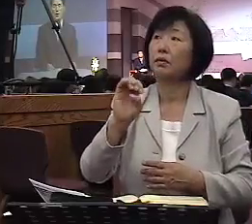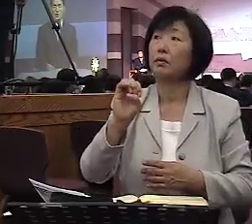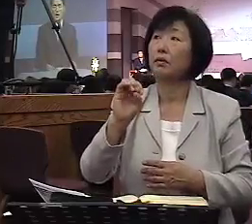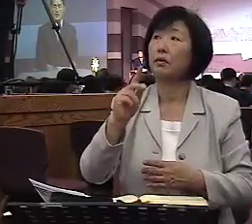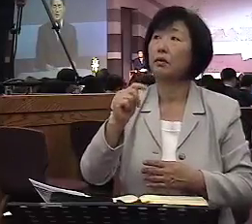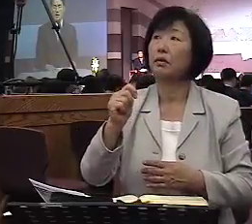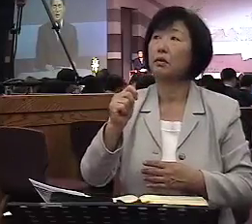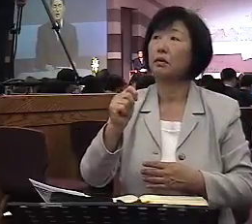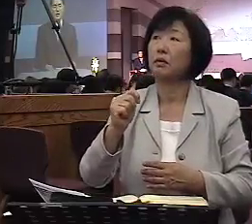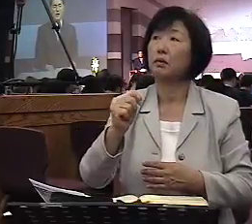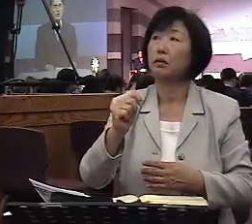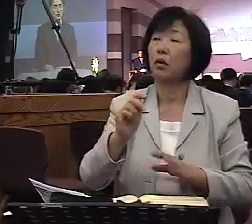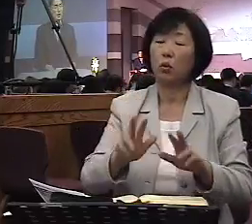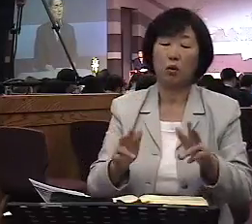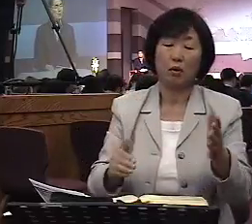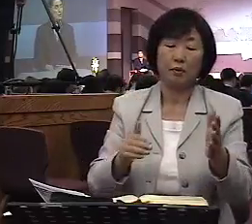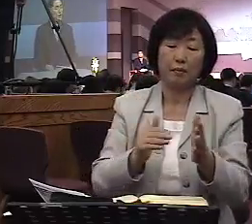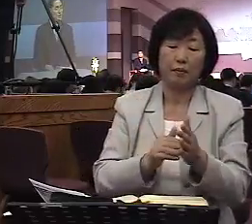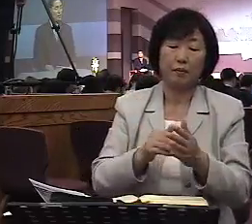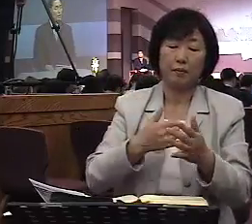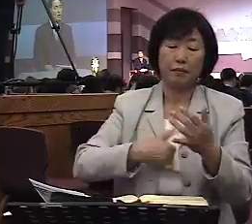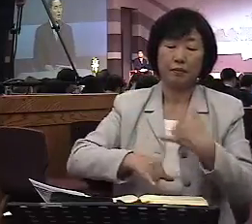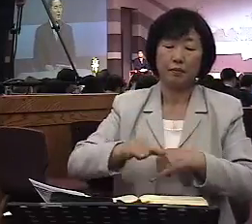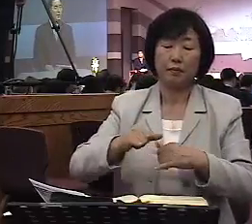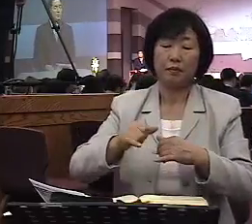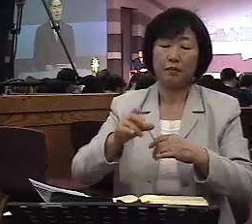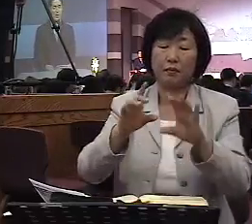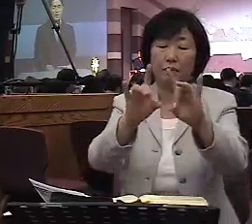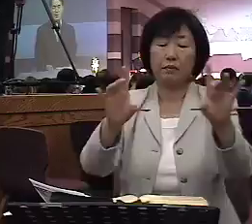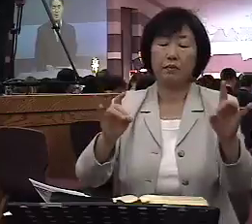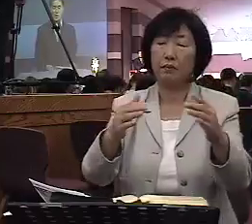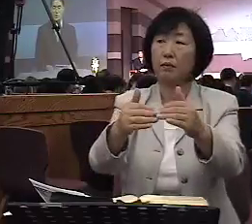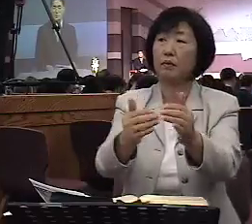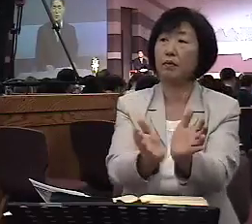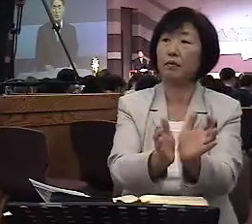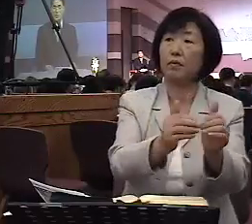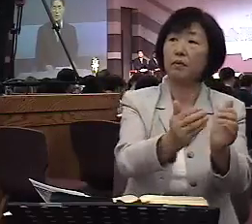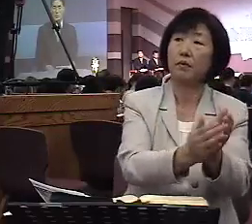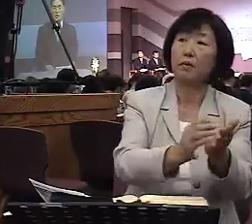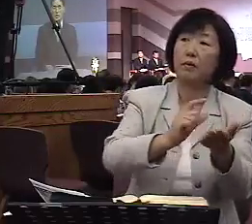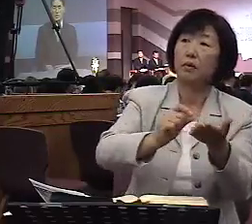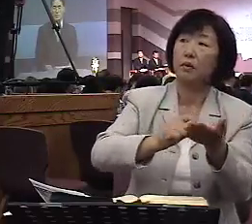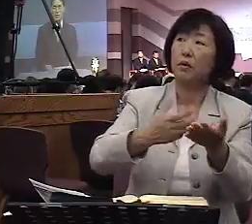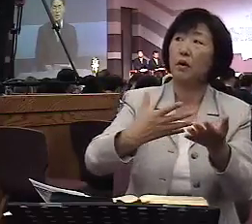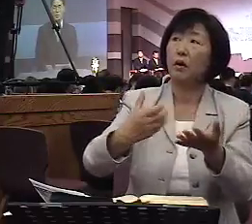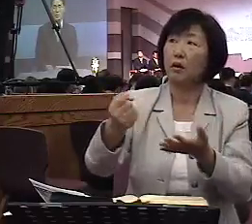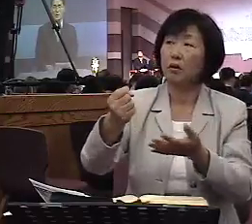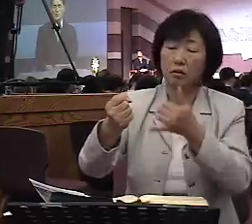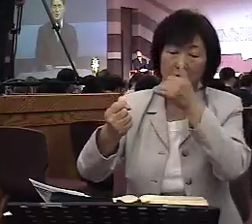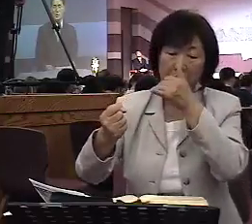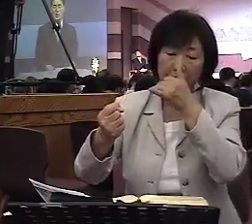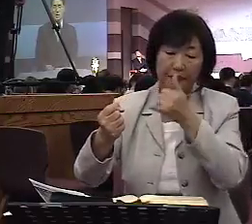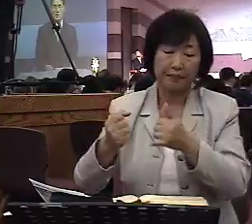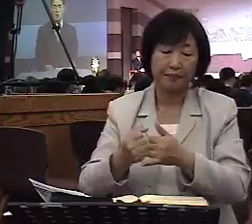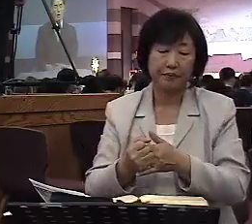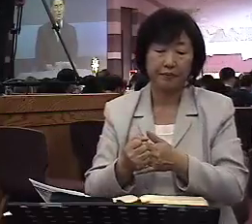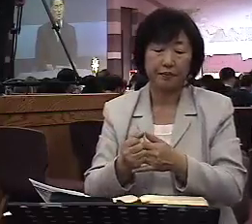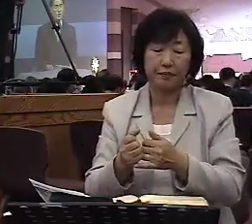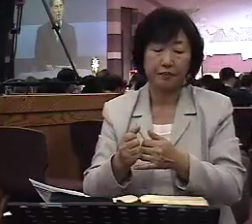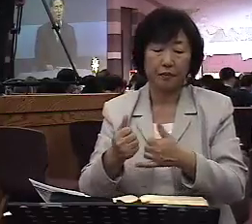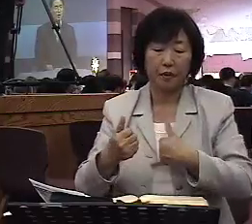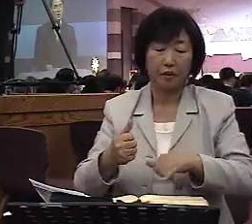있는데요. 오늘까지 자녀들이 각 부서에서 신청서를 픽업할 수가 있습니다. 꼭 자녀들